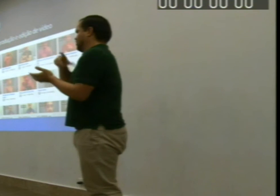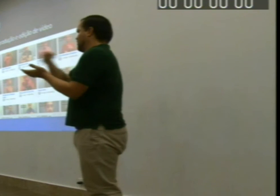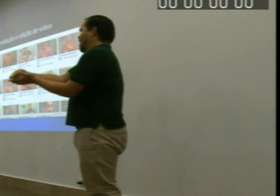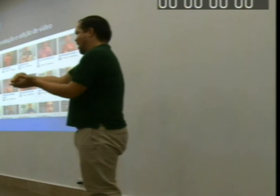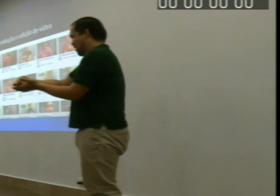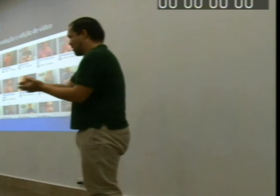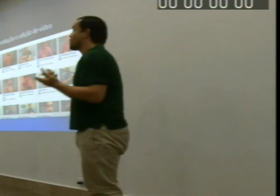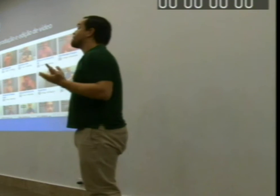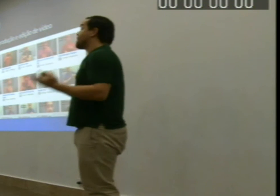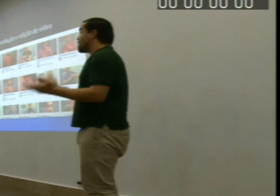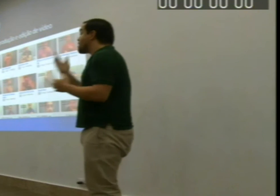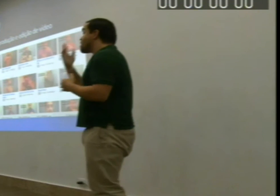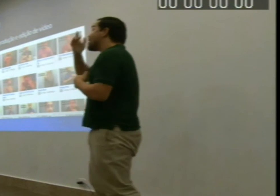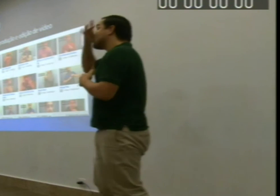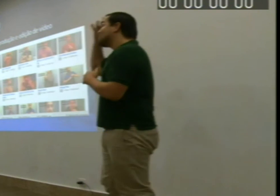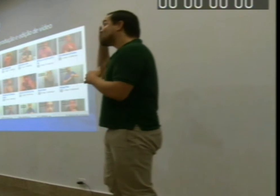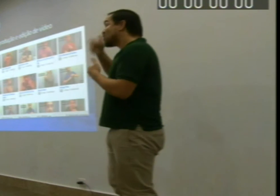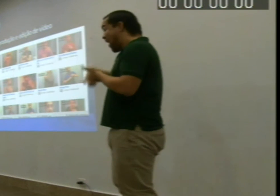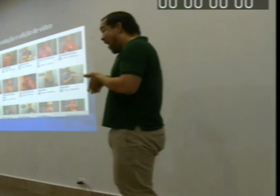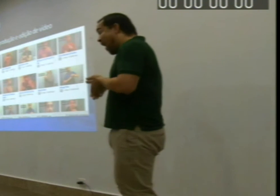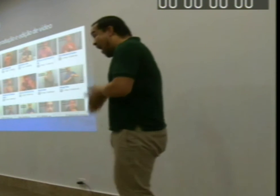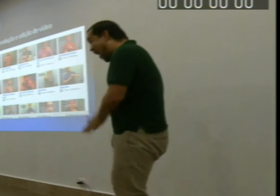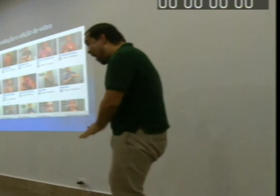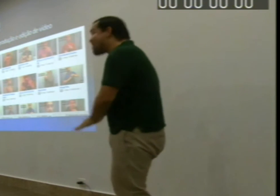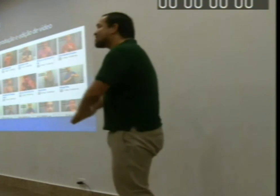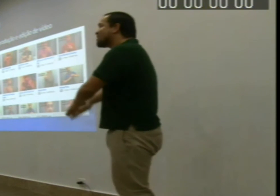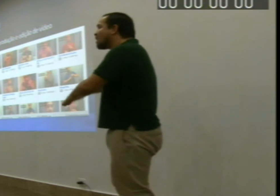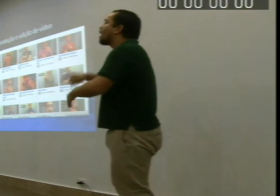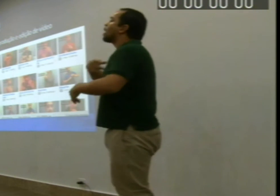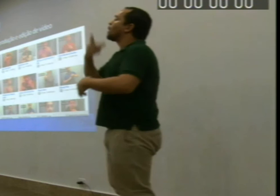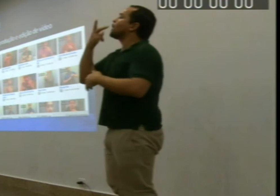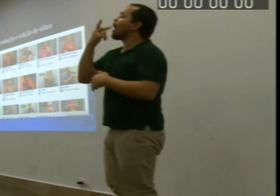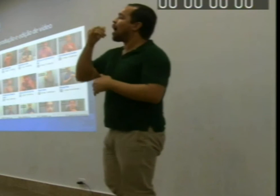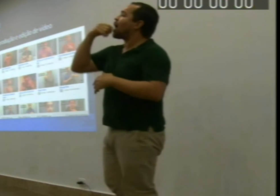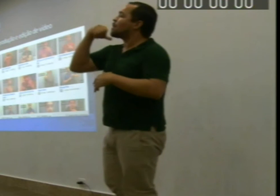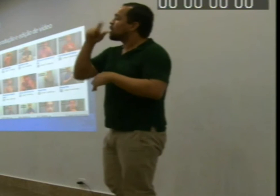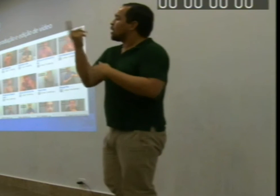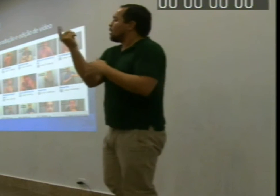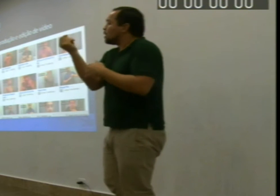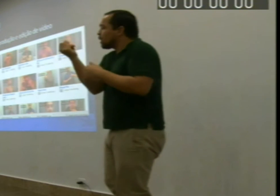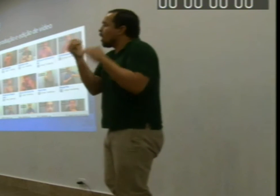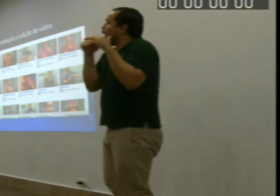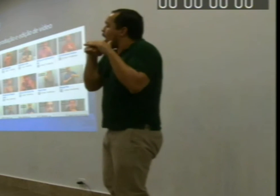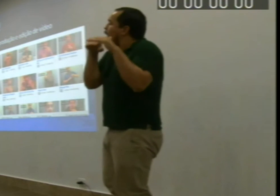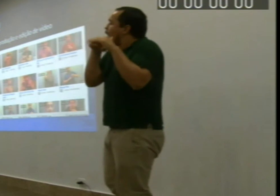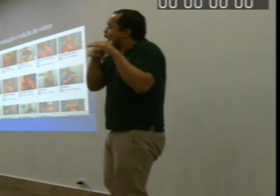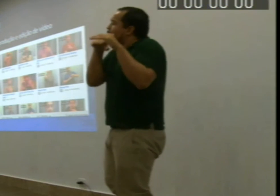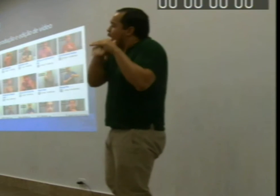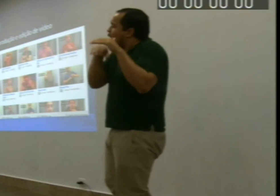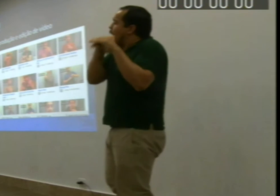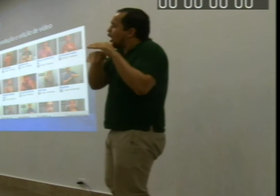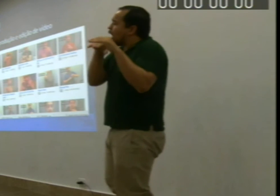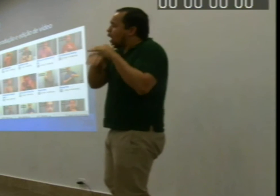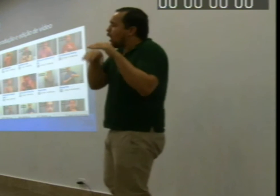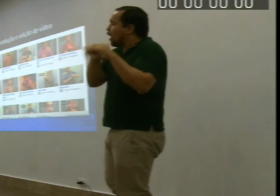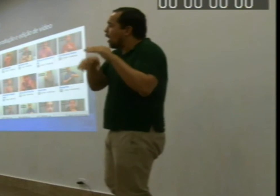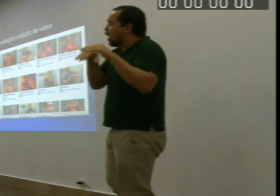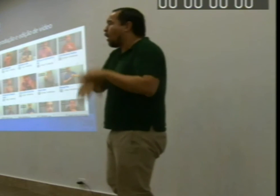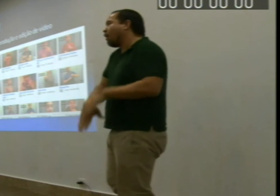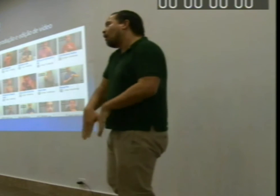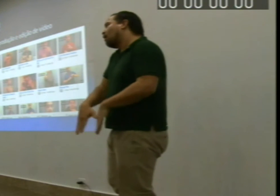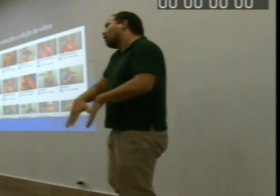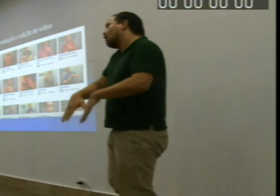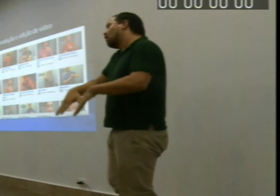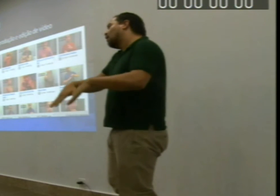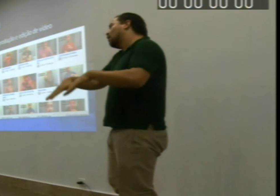faculdade é particular é paga então as pessoas nascem o pai a mãe eles guardam dinheiro